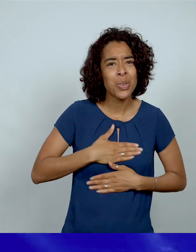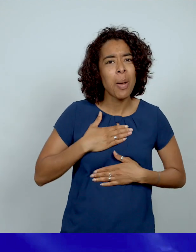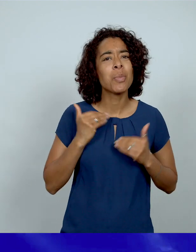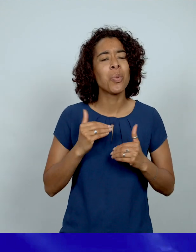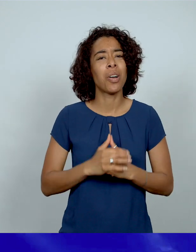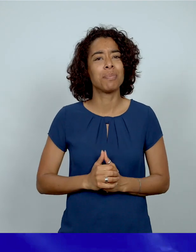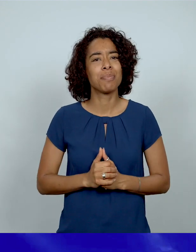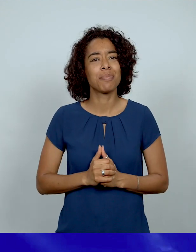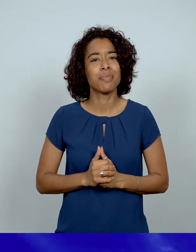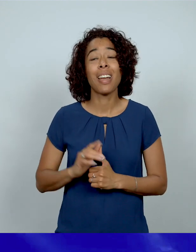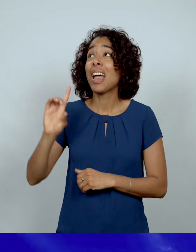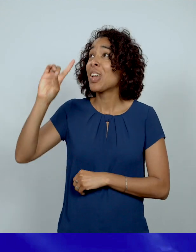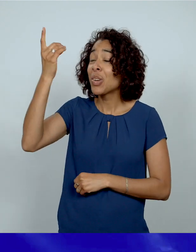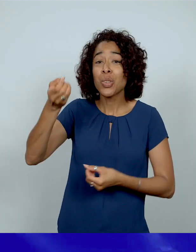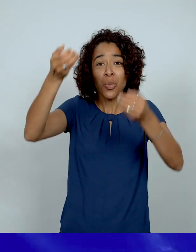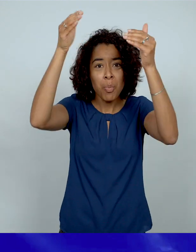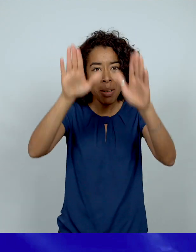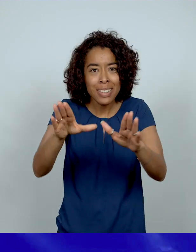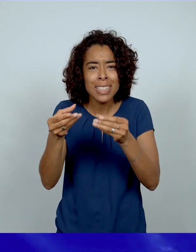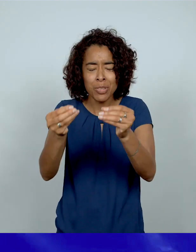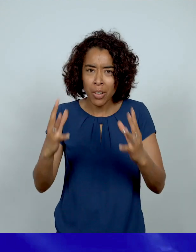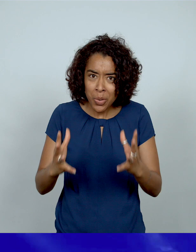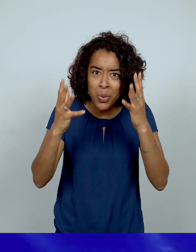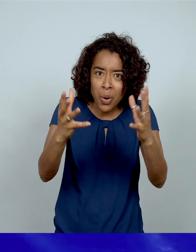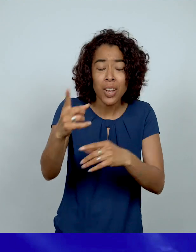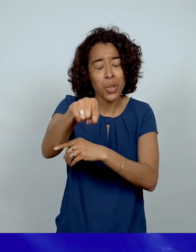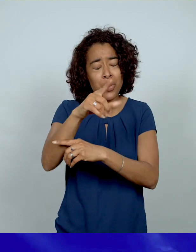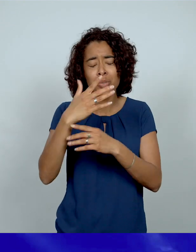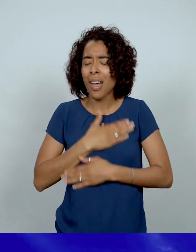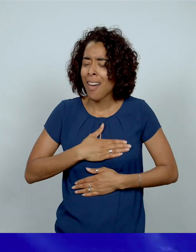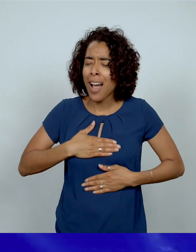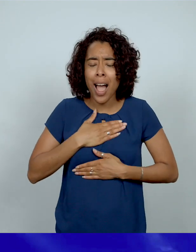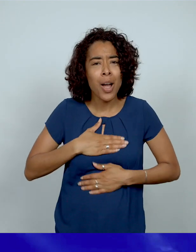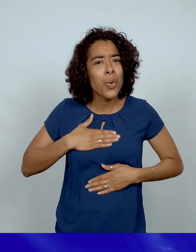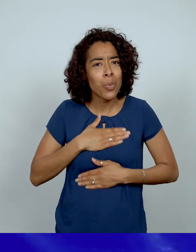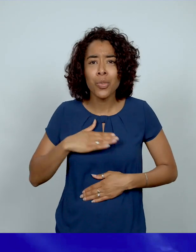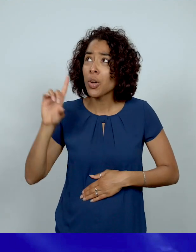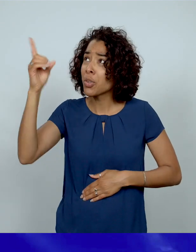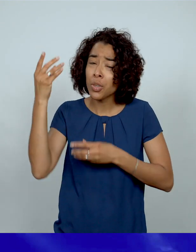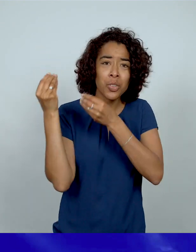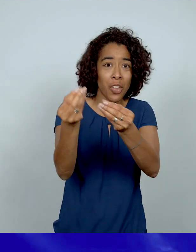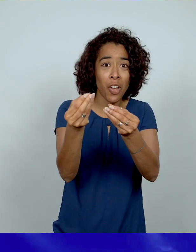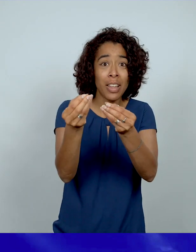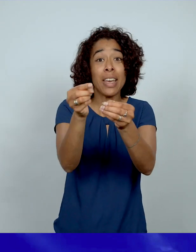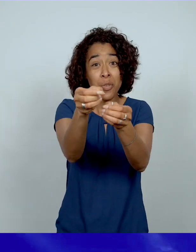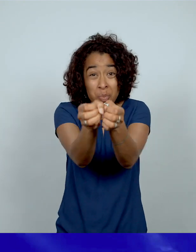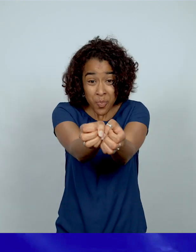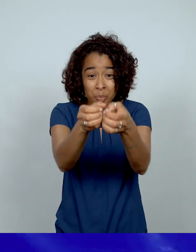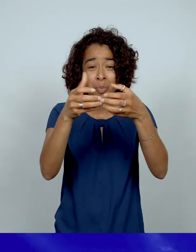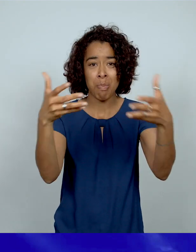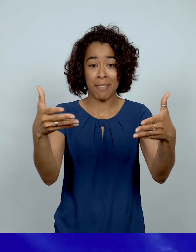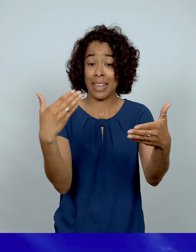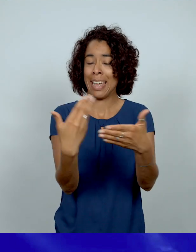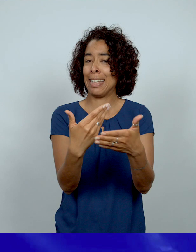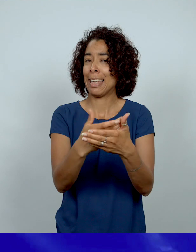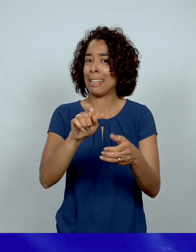amis, que le Seigneur vous encourage, soyez heureux, soyez contents de ce que Dieu vous a donné, faites-le fructifier et je crois